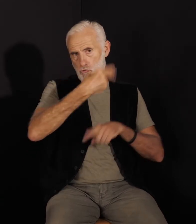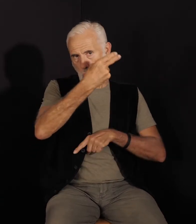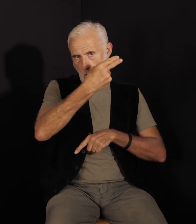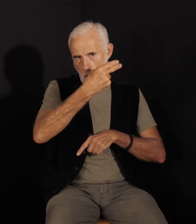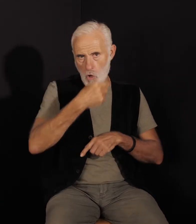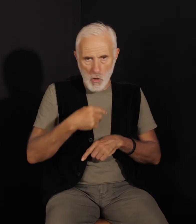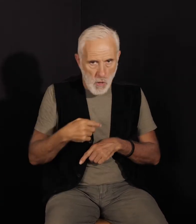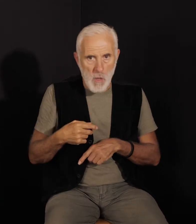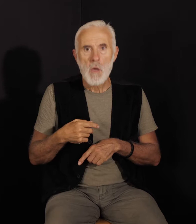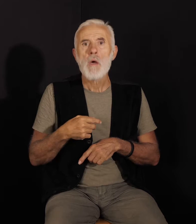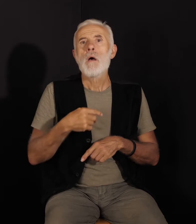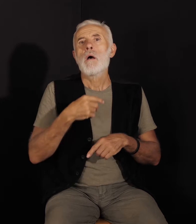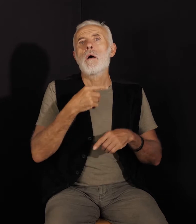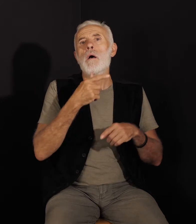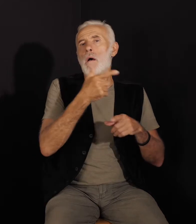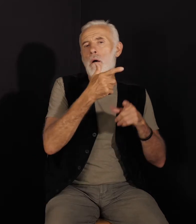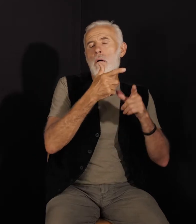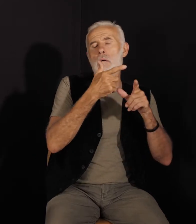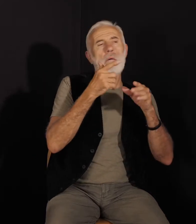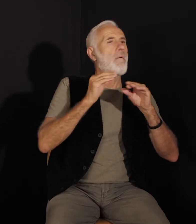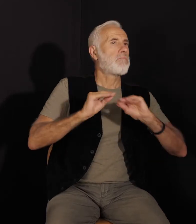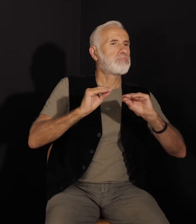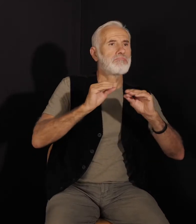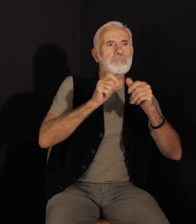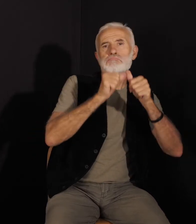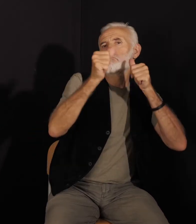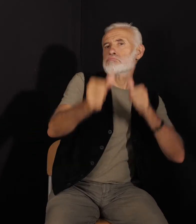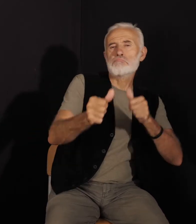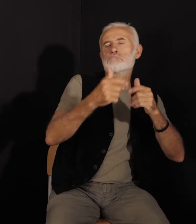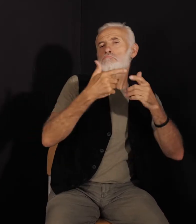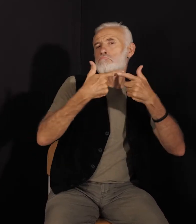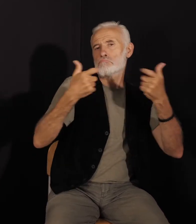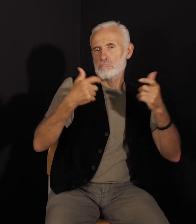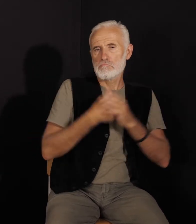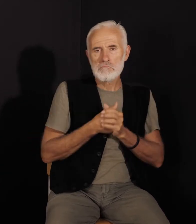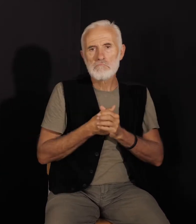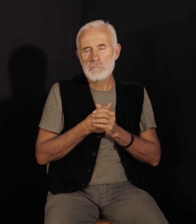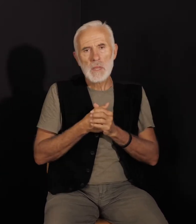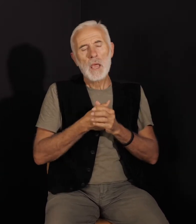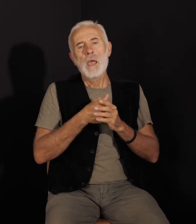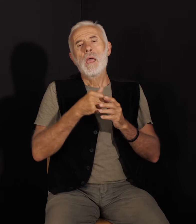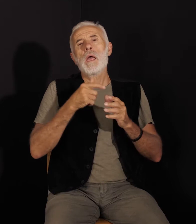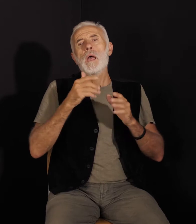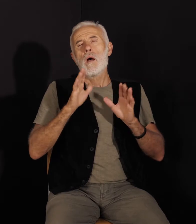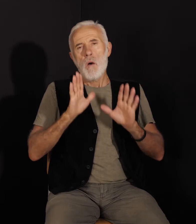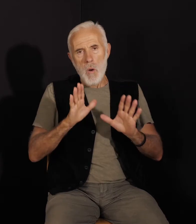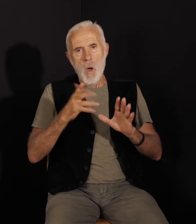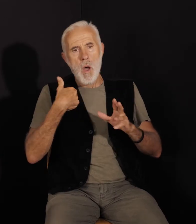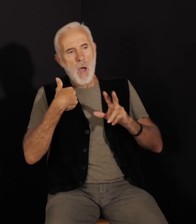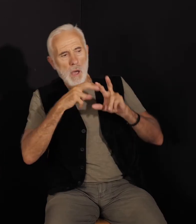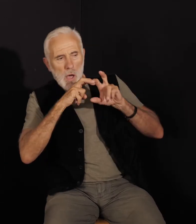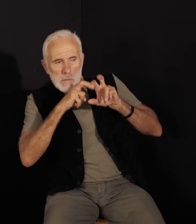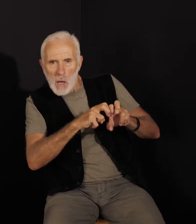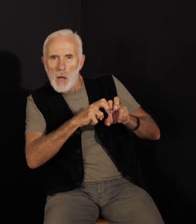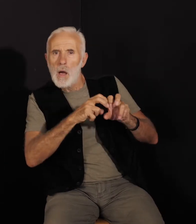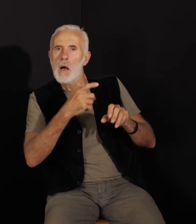et media studies. Et donc lui, son style de recherche, en fait, c'est un journalisme gonzo. Quand il a